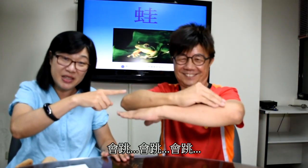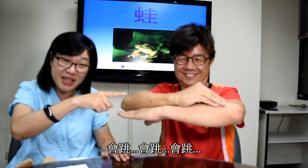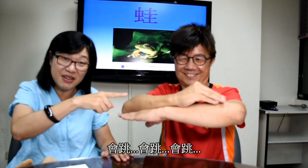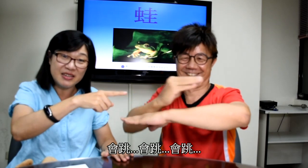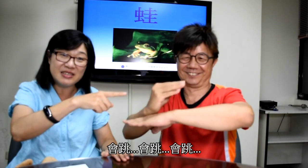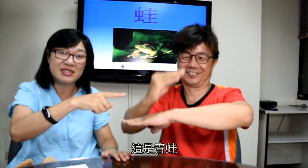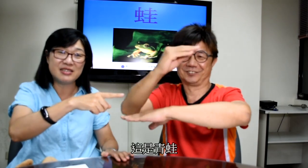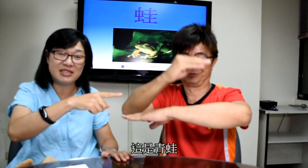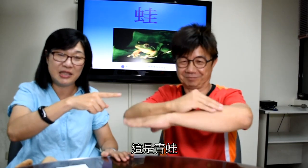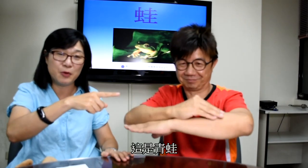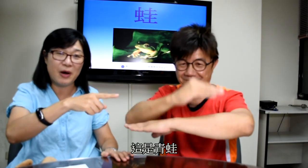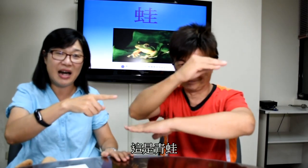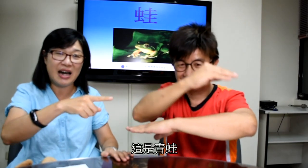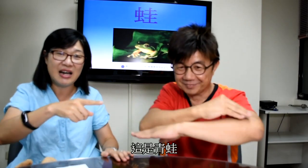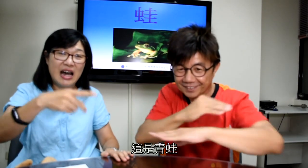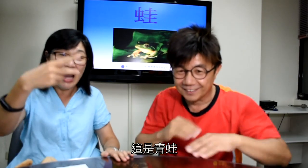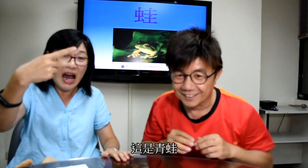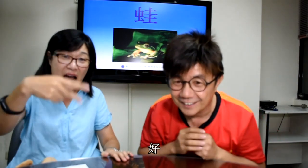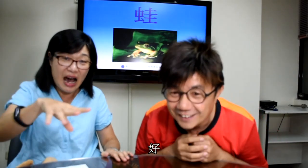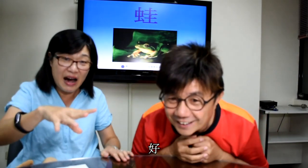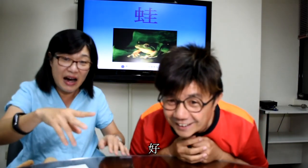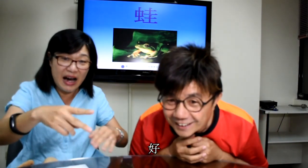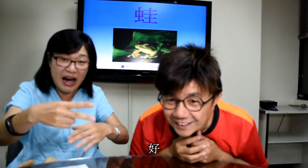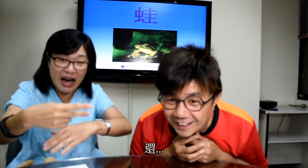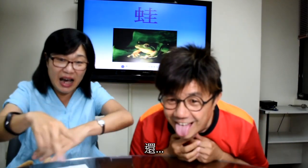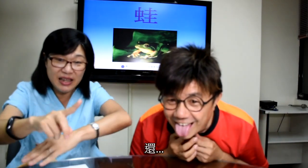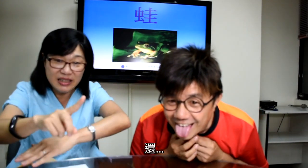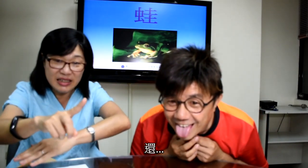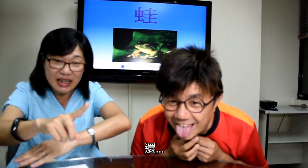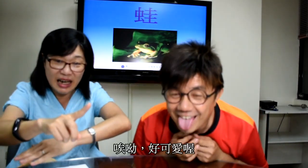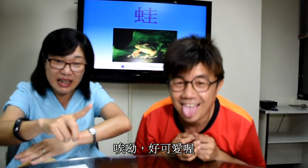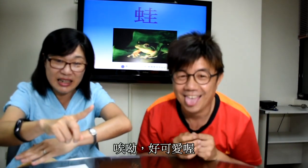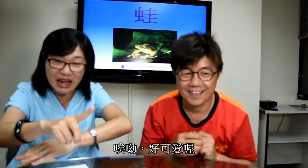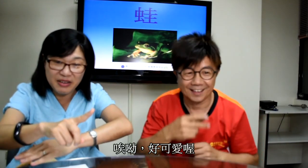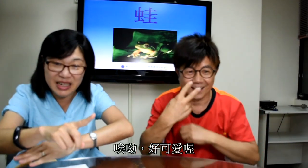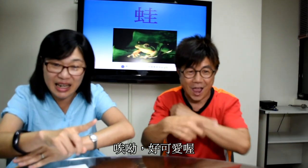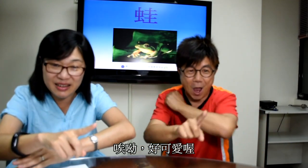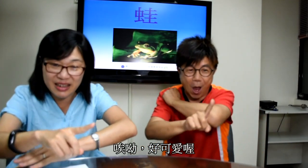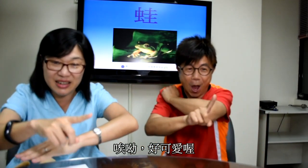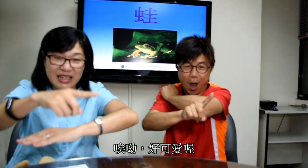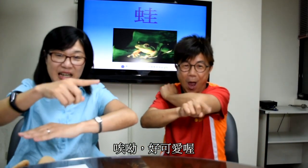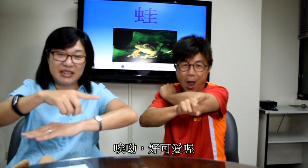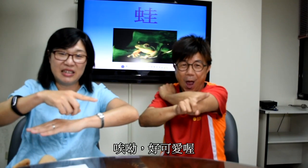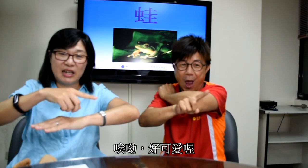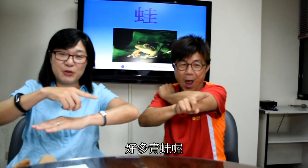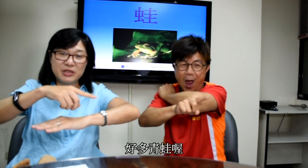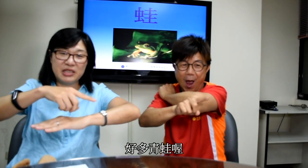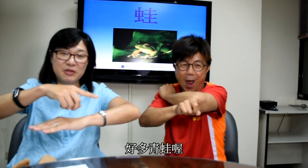会跳，这是青蛙。好，还，哎呀，好可爱哦，还好多青蛙